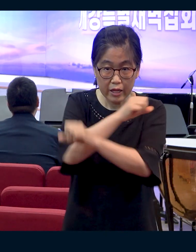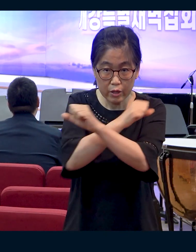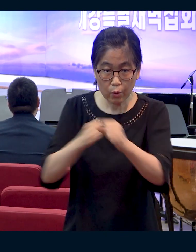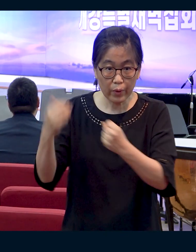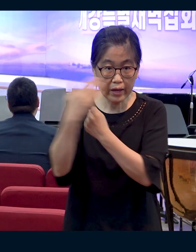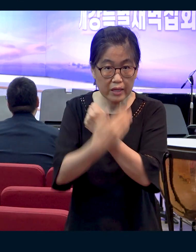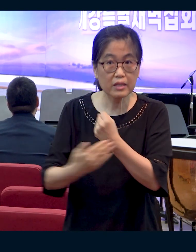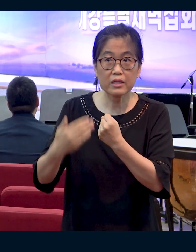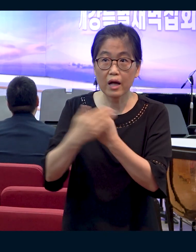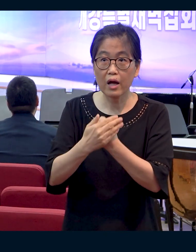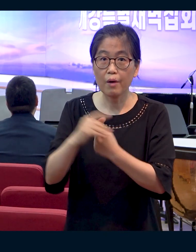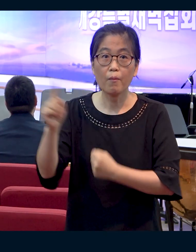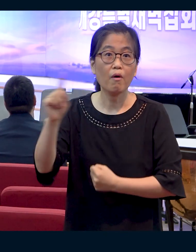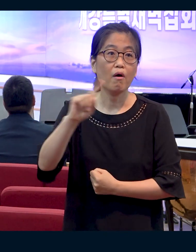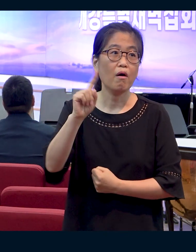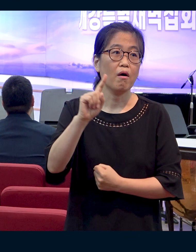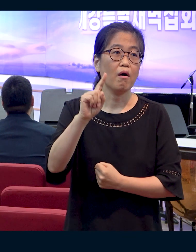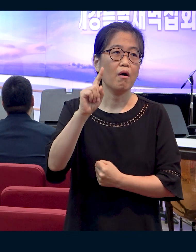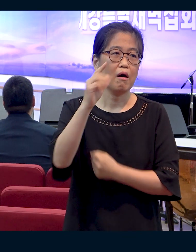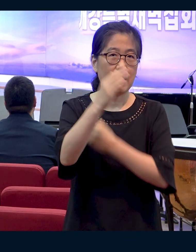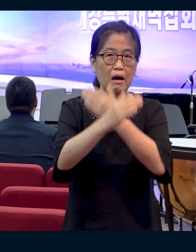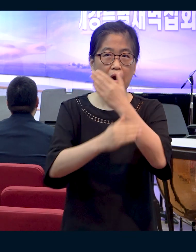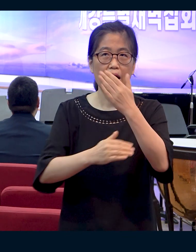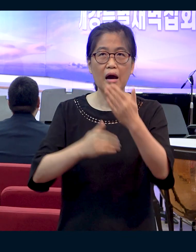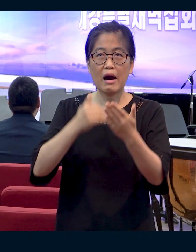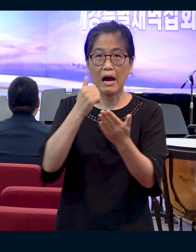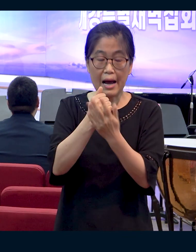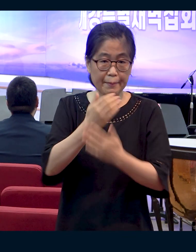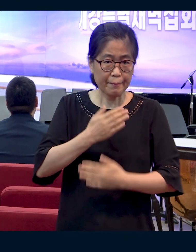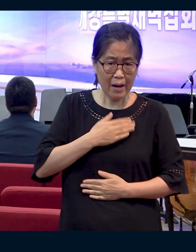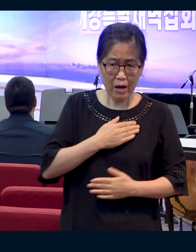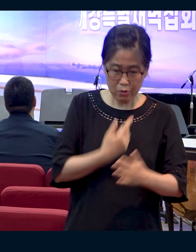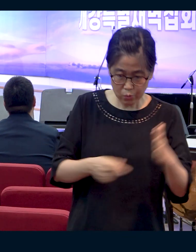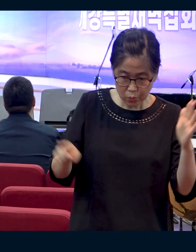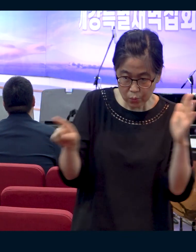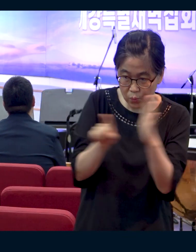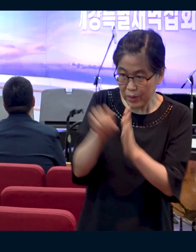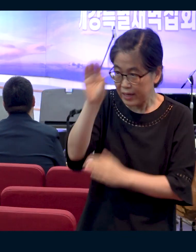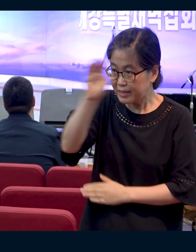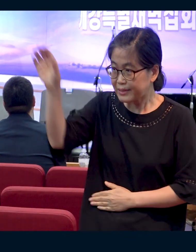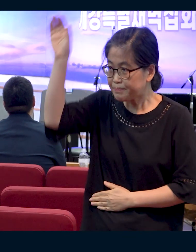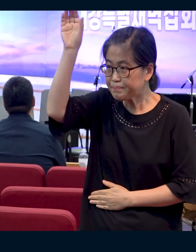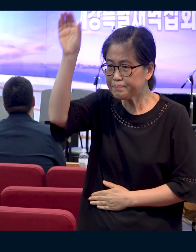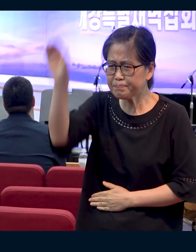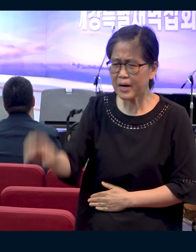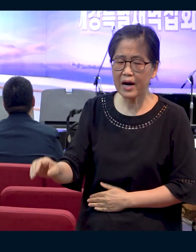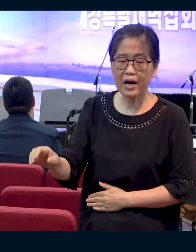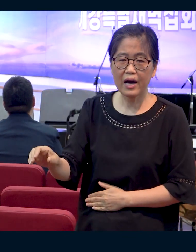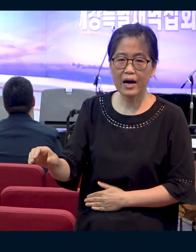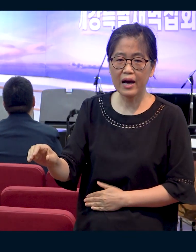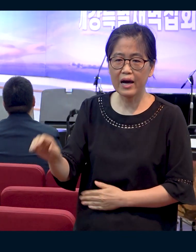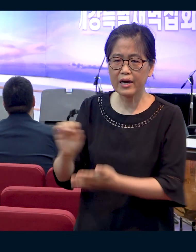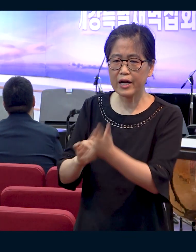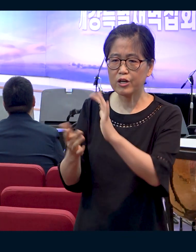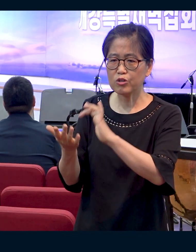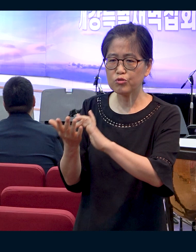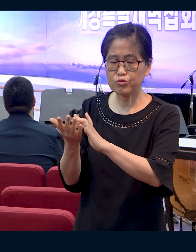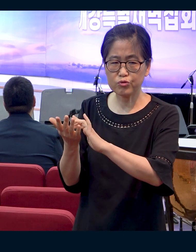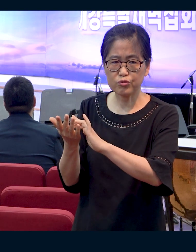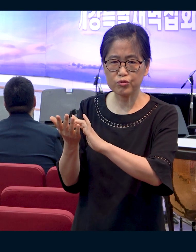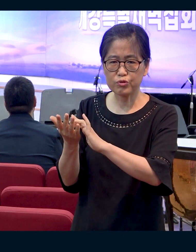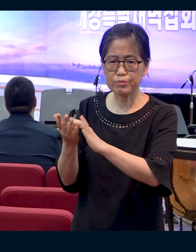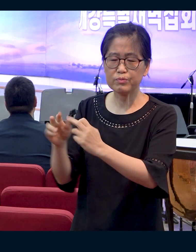은혜 뭔지 아시죠? 하나님이 나 같은 것을 위해서 십자가에 대신 아들을 죽이신 그 은혜를 말하는